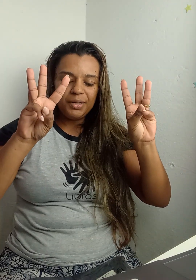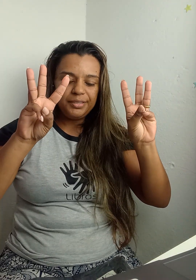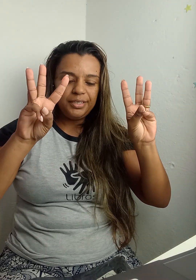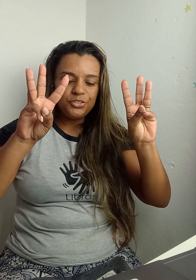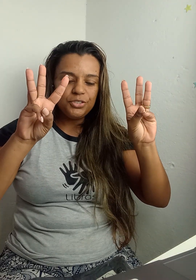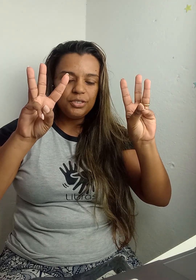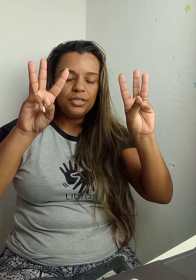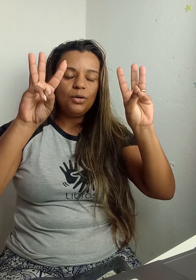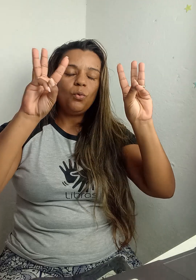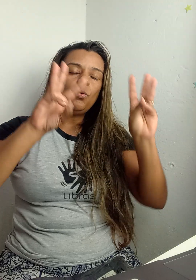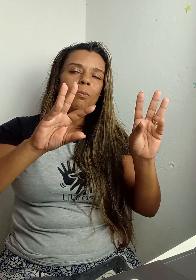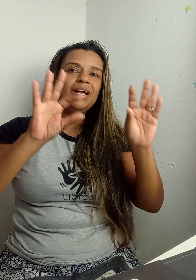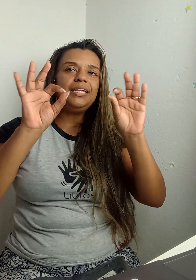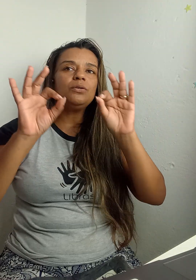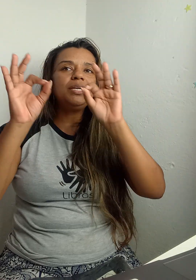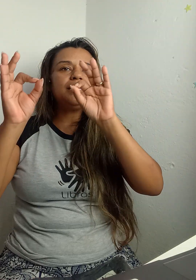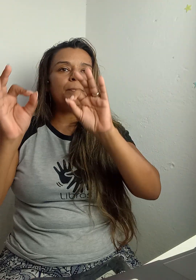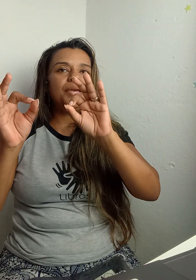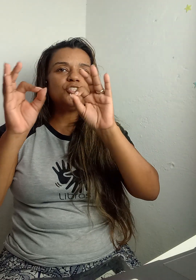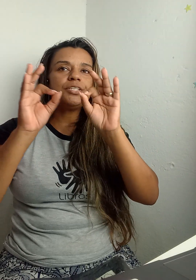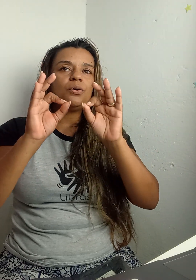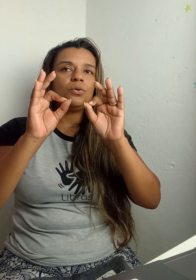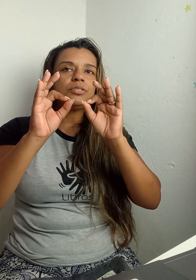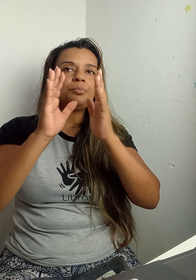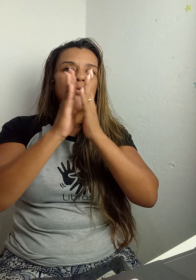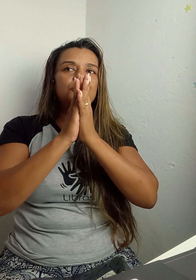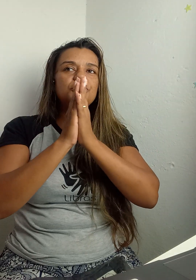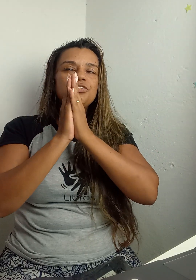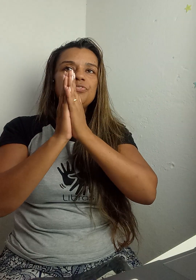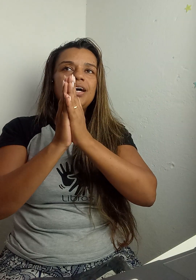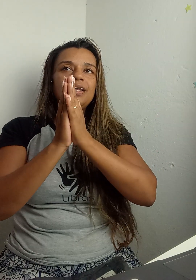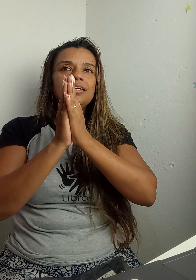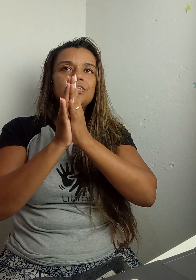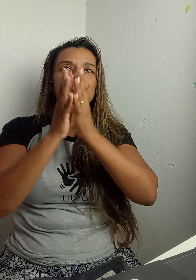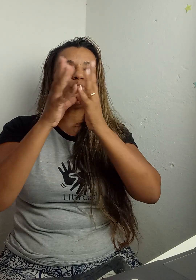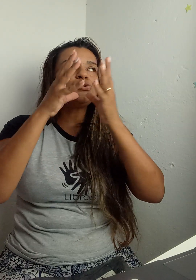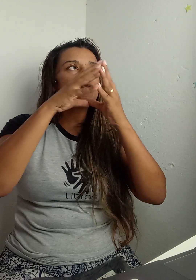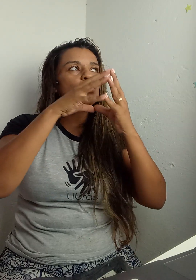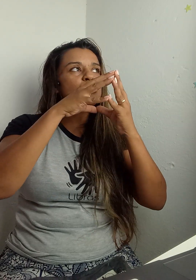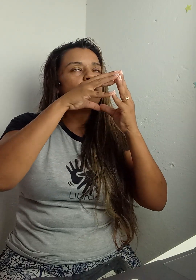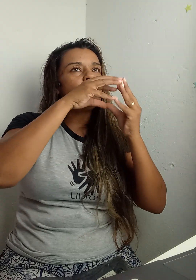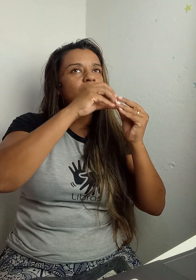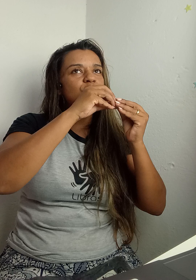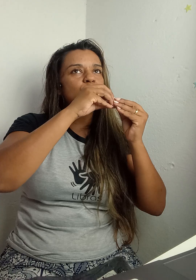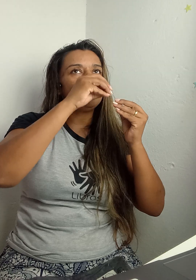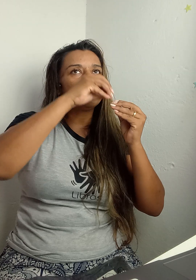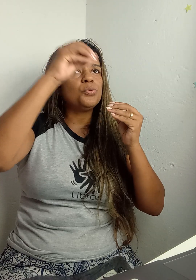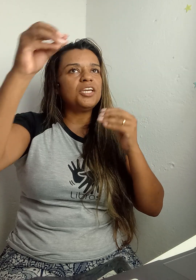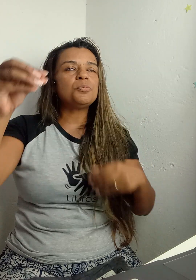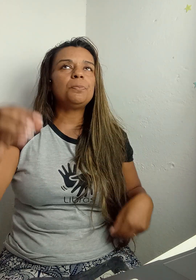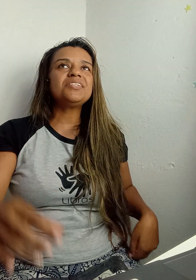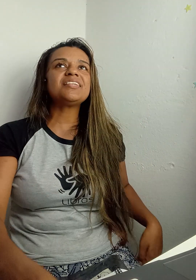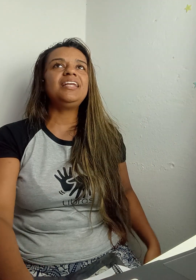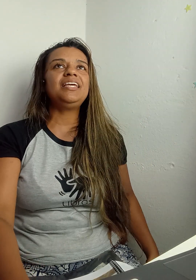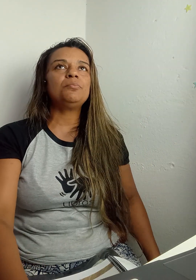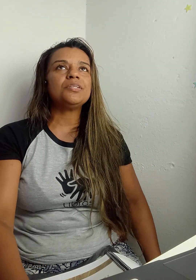Uma tríade. Uma língua independe da outra. Por isso que a gente fala, desconstrua sua mente do português para pensar em